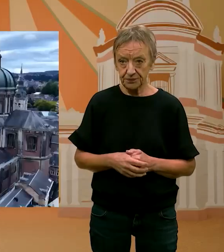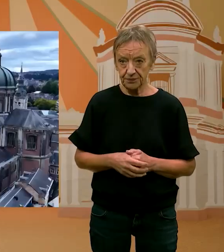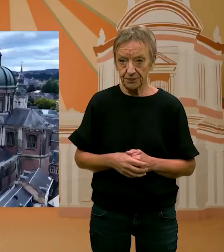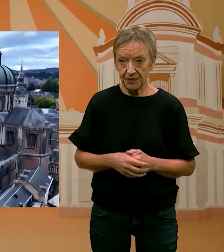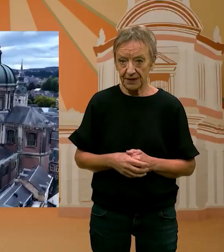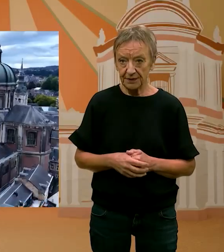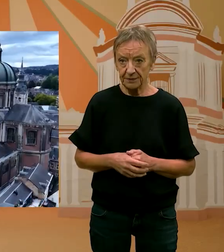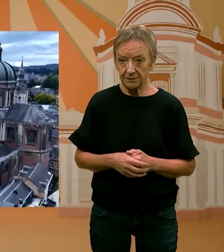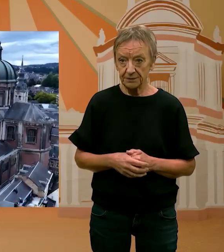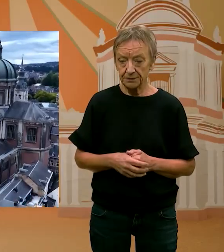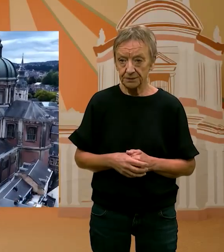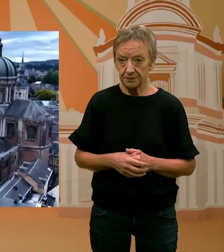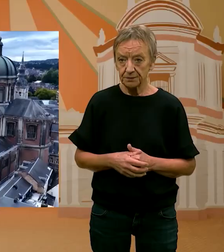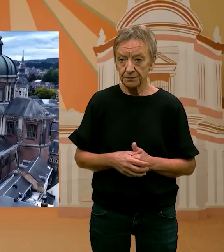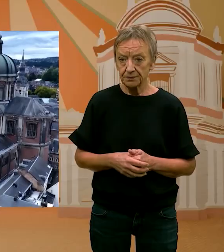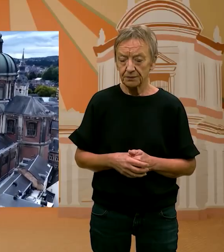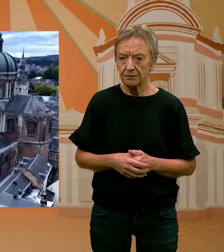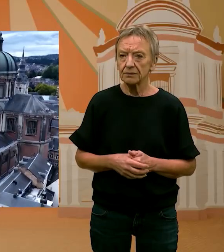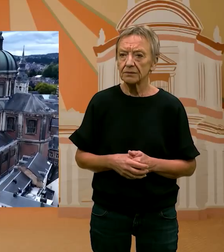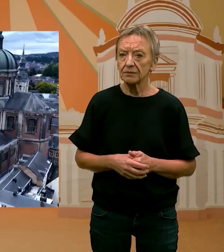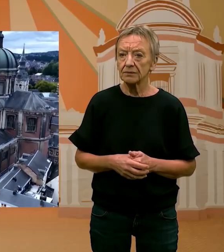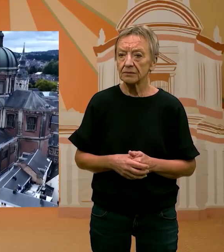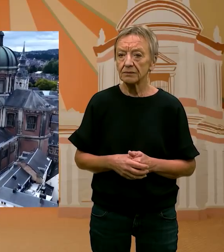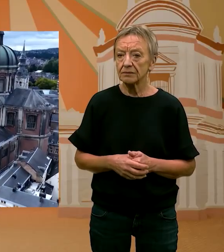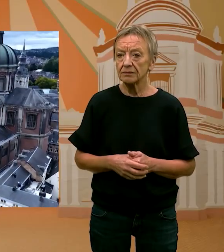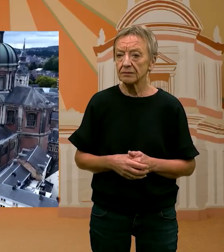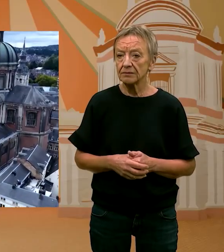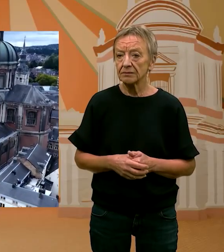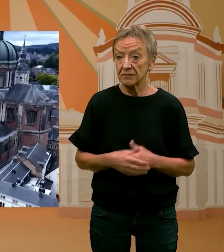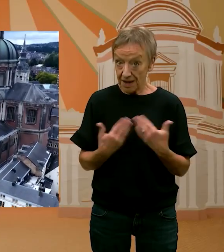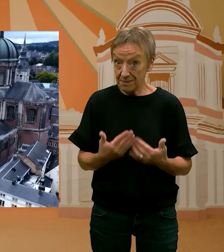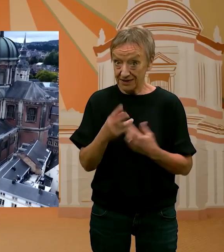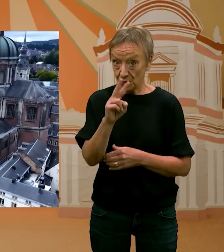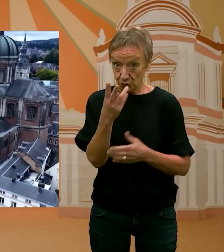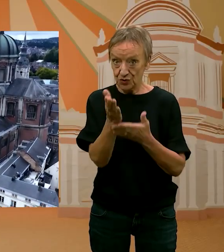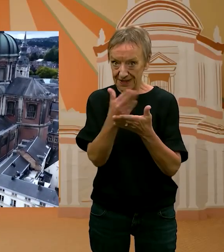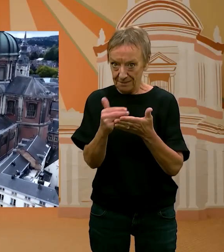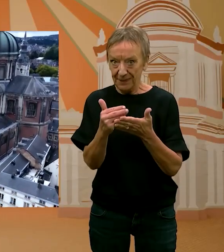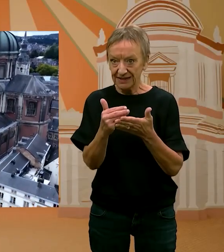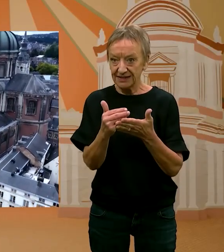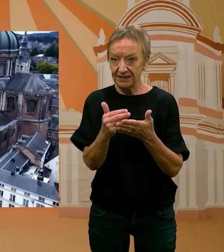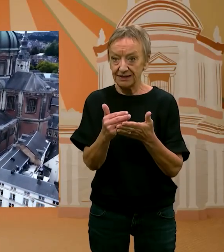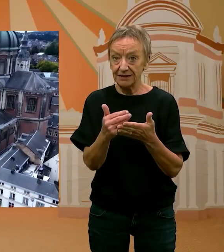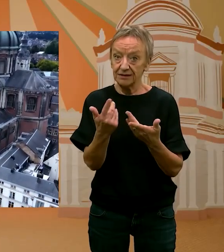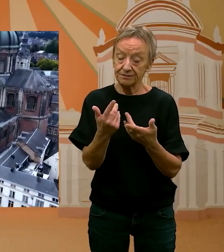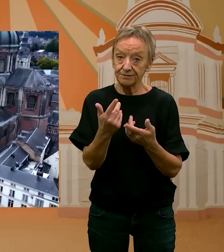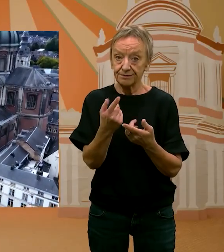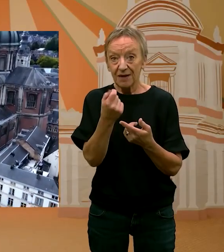Merci. On est vraiment rentré dans une deuxième partie, si pas troisième partie déjà du combat, où les Havrais